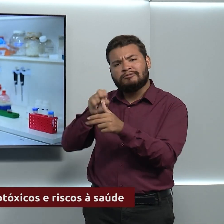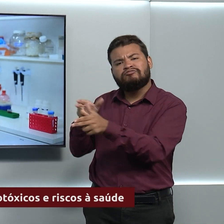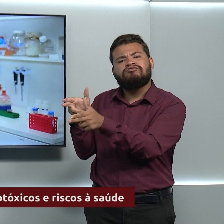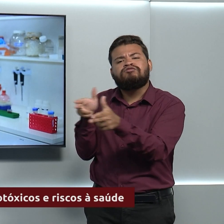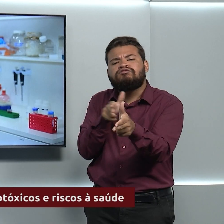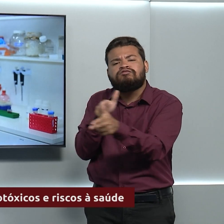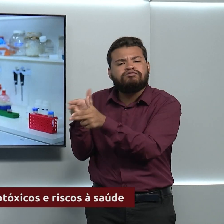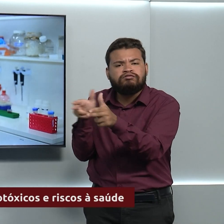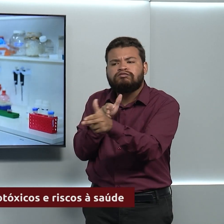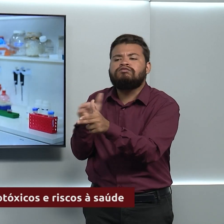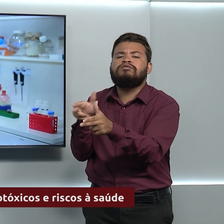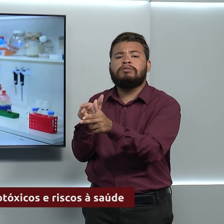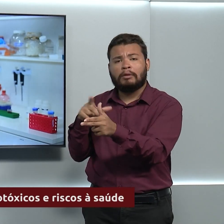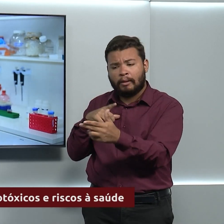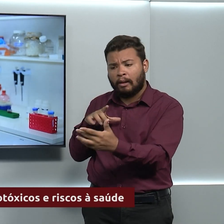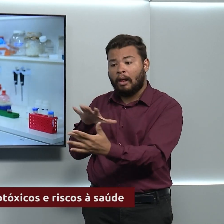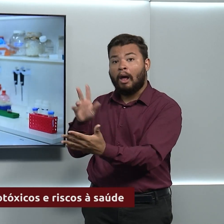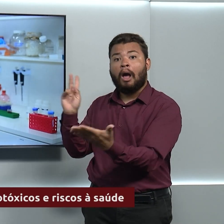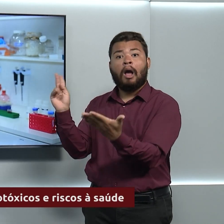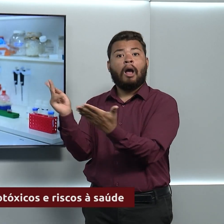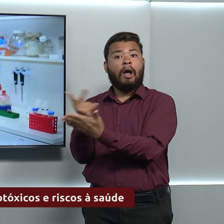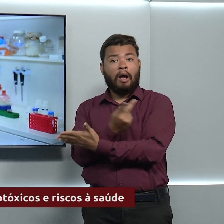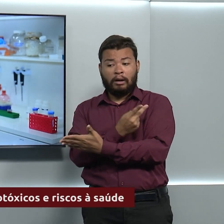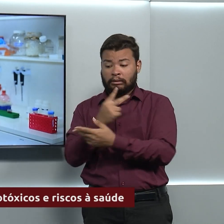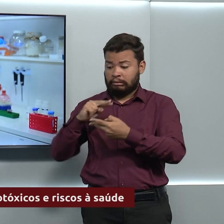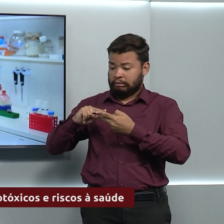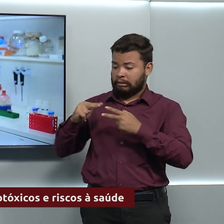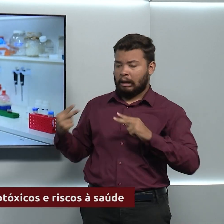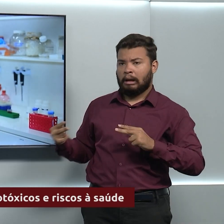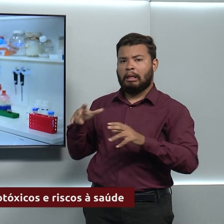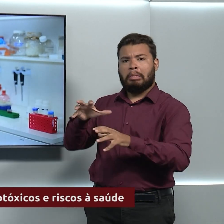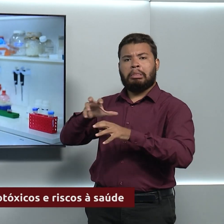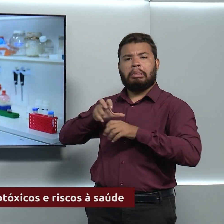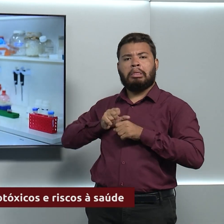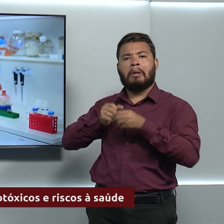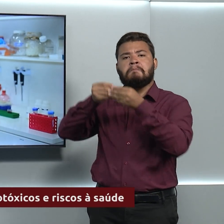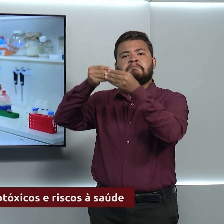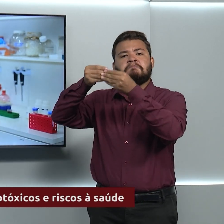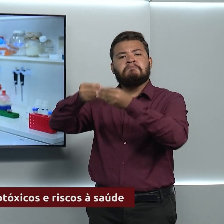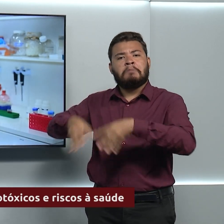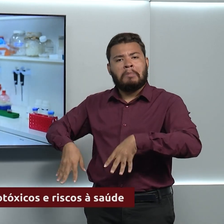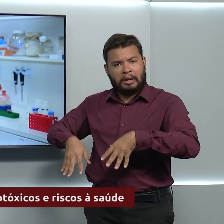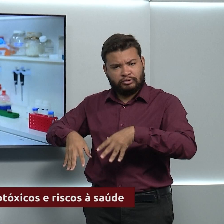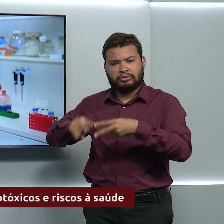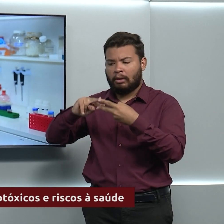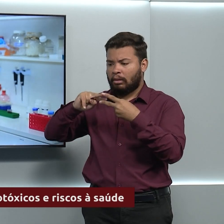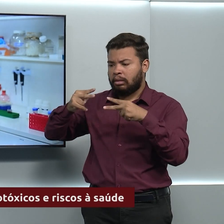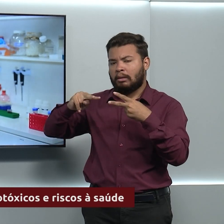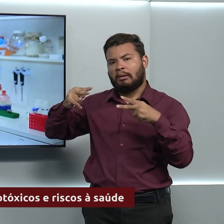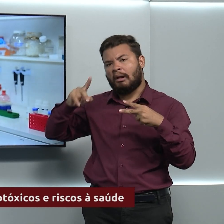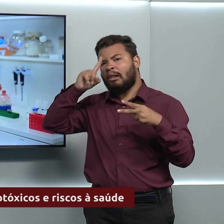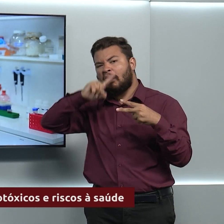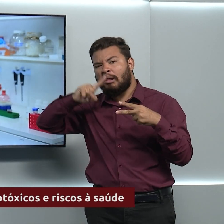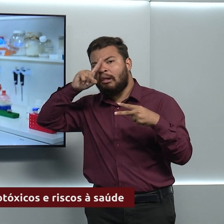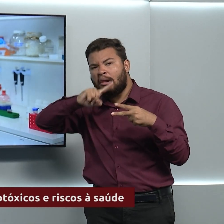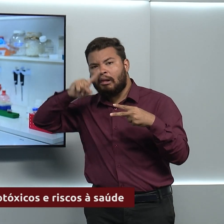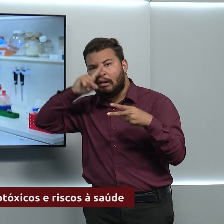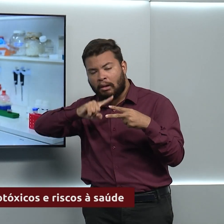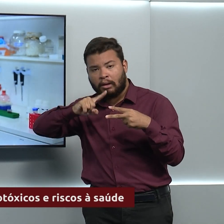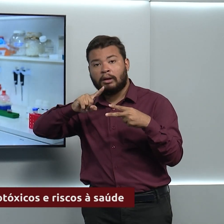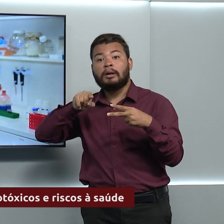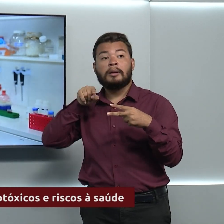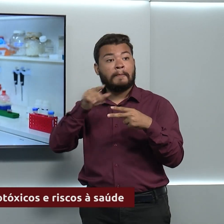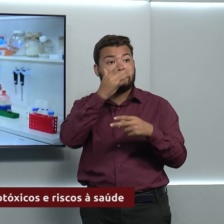eles apresentavam um dano conferido ao DNA, maior do que aqueles indivíduos que não eram